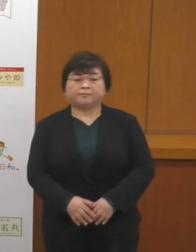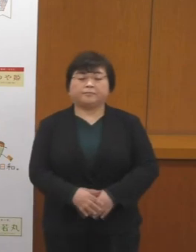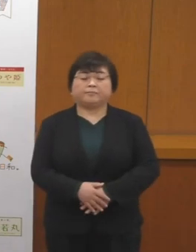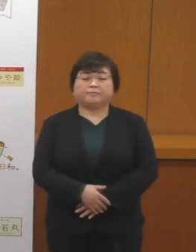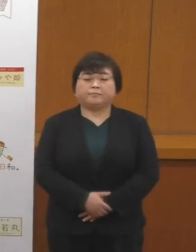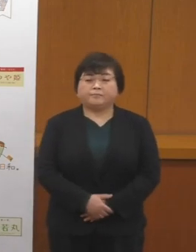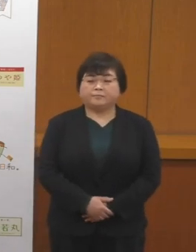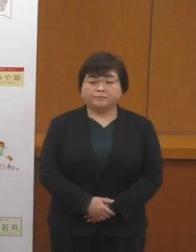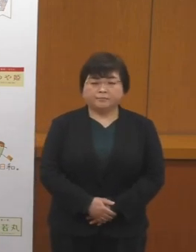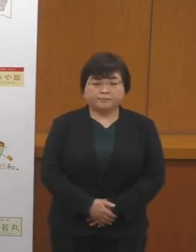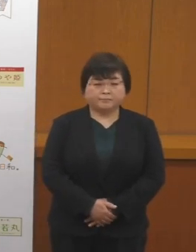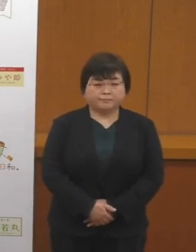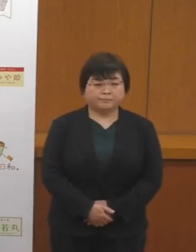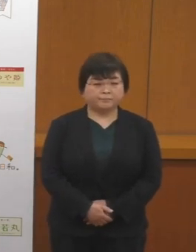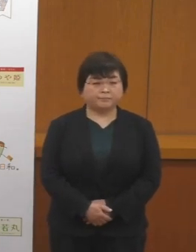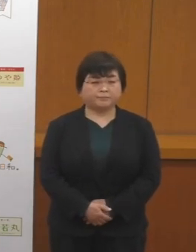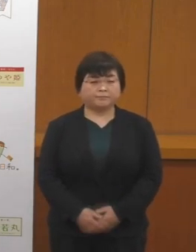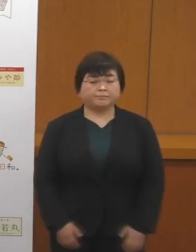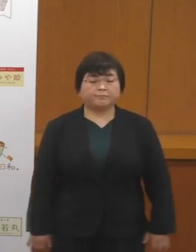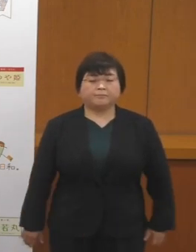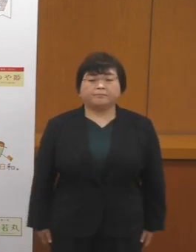河北新報さんお願いいたします